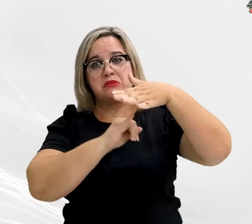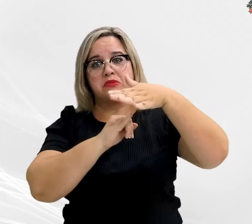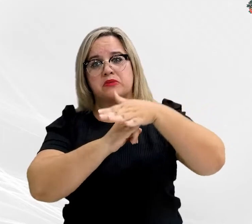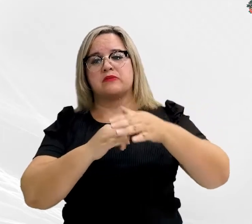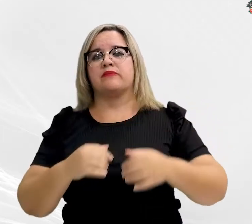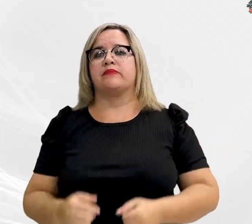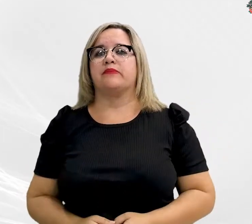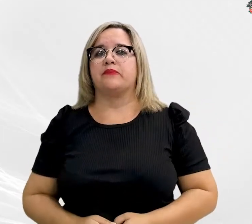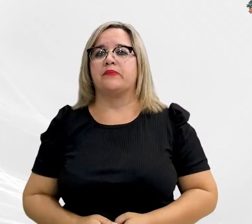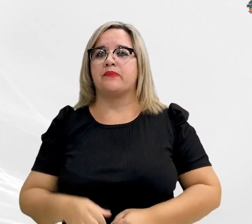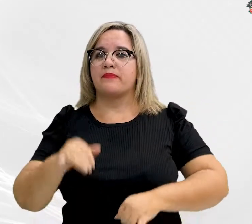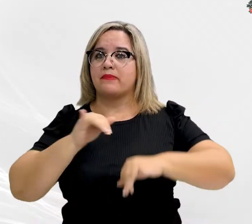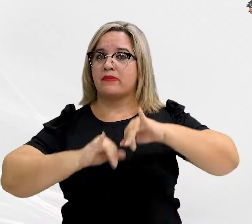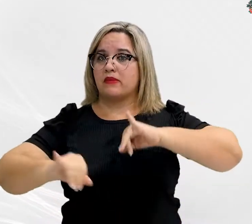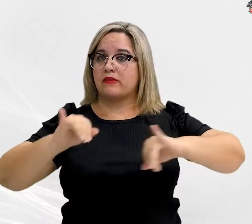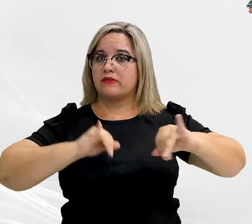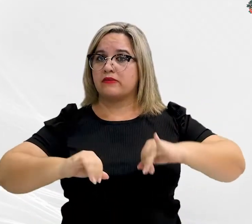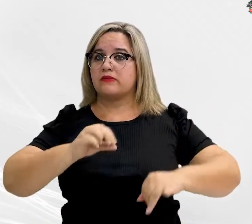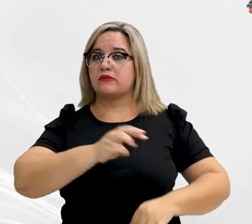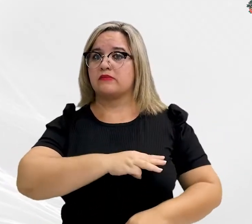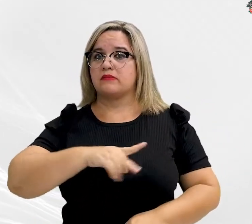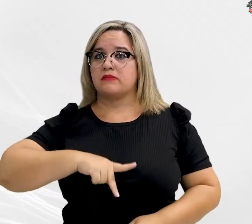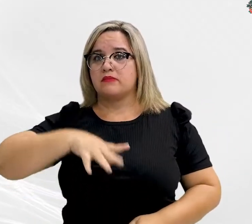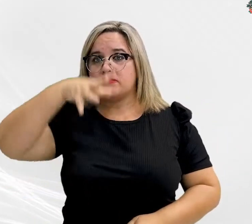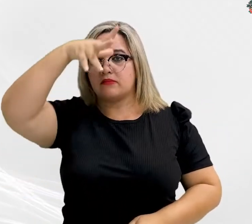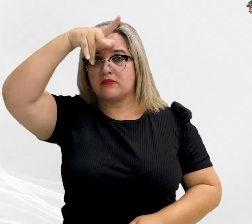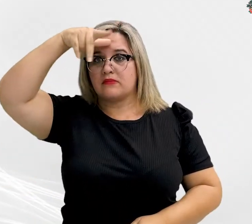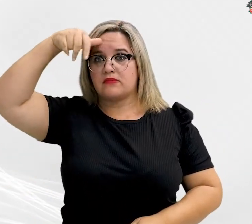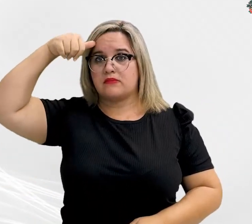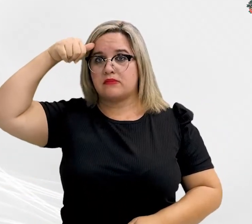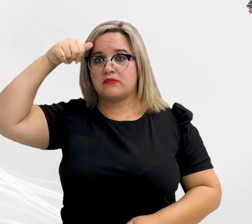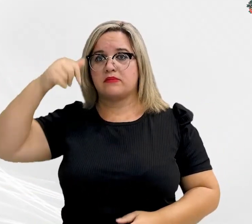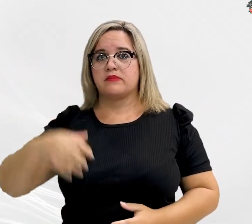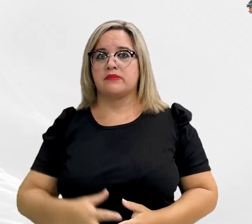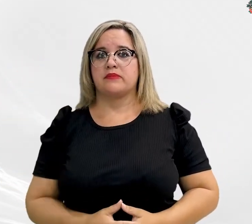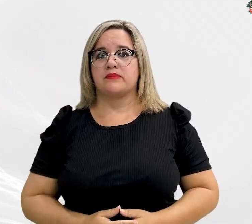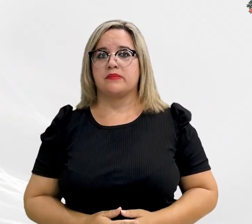e este é um conteúdo do Ministério Público do Estado de Mato Grosso